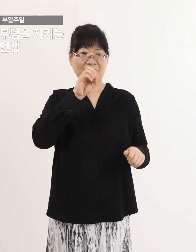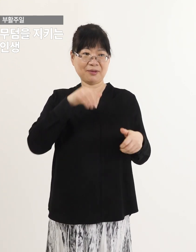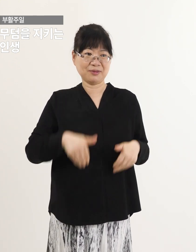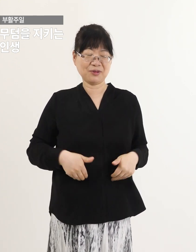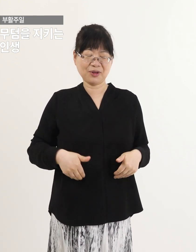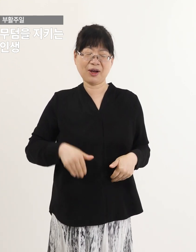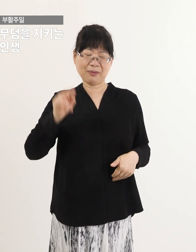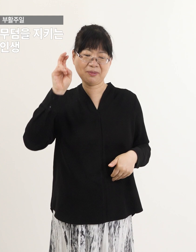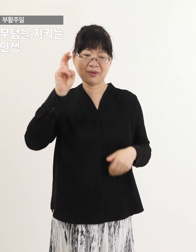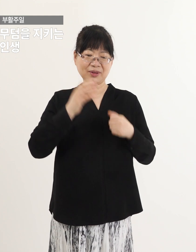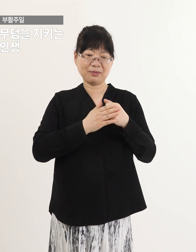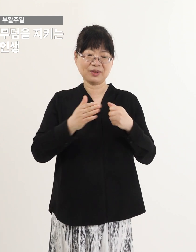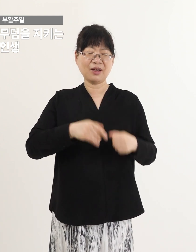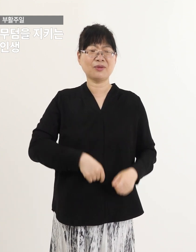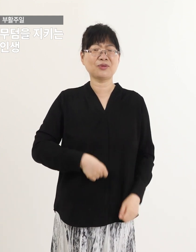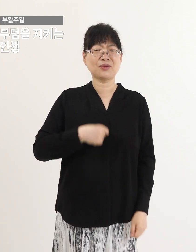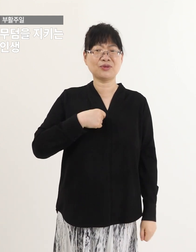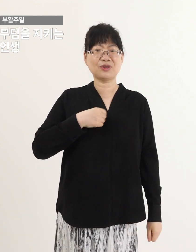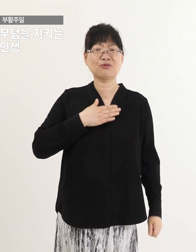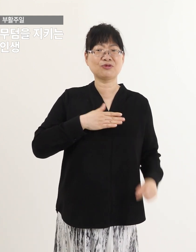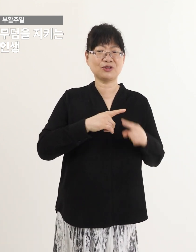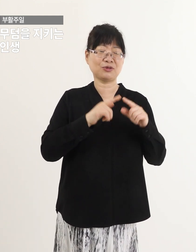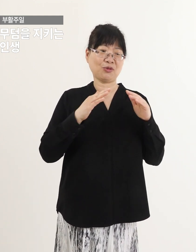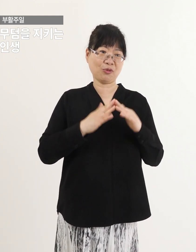사실은 우리 교회